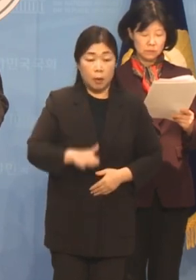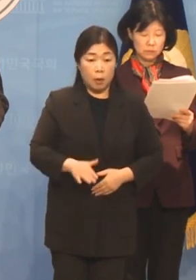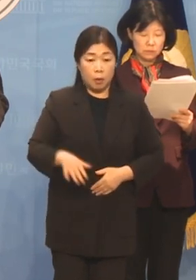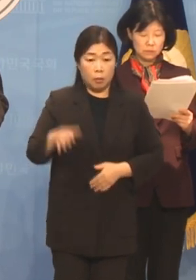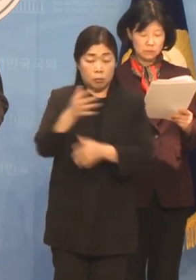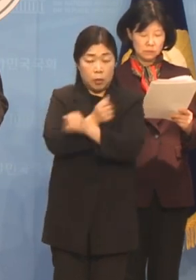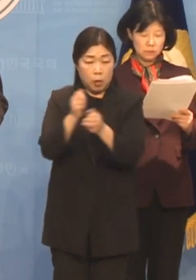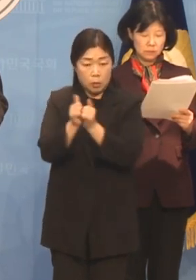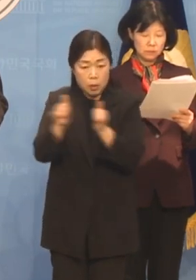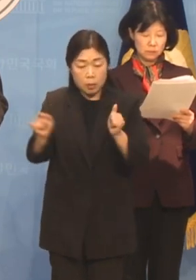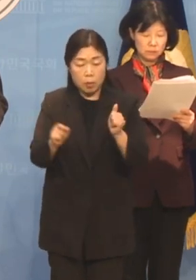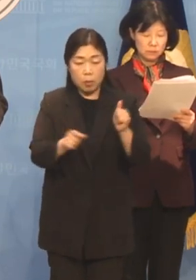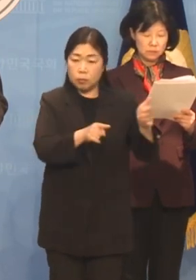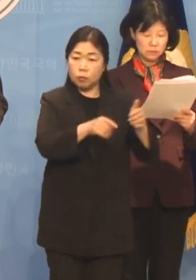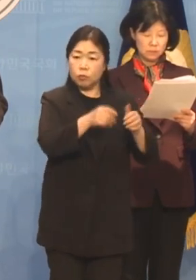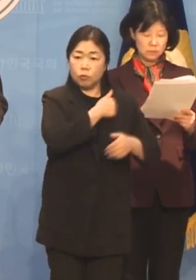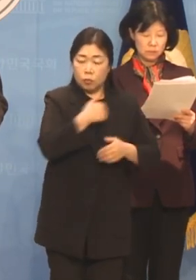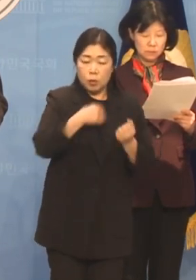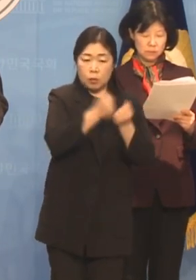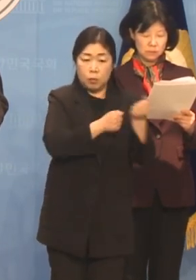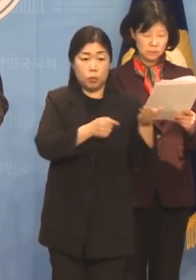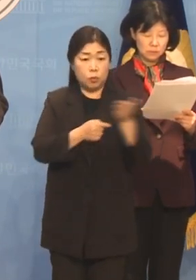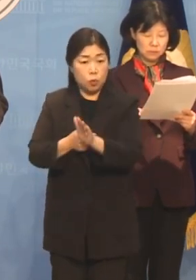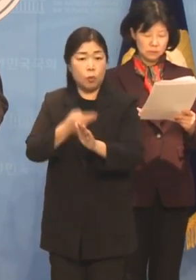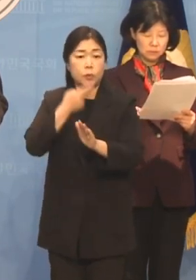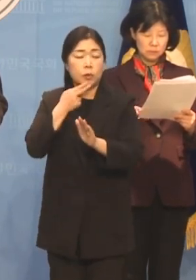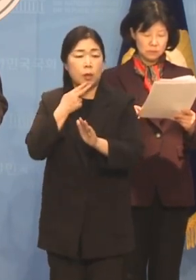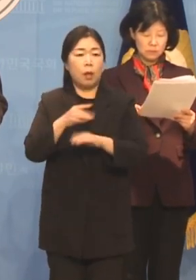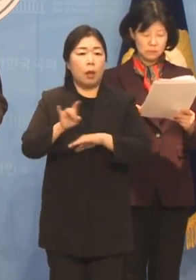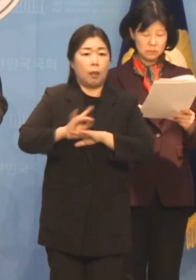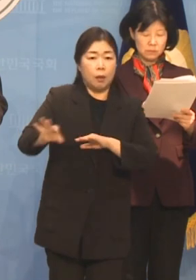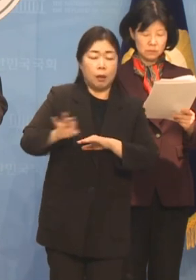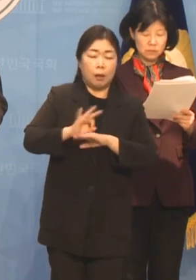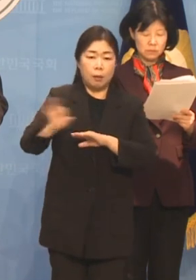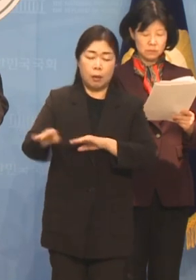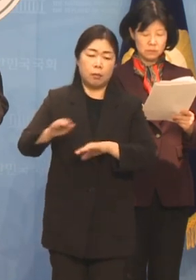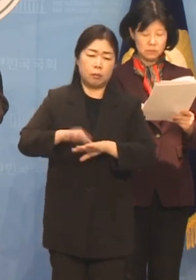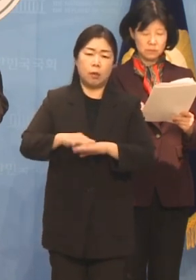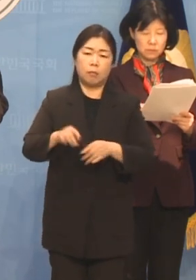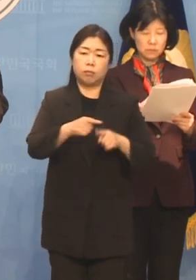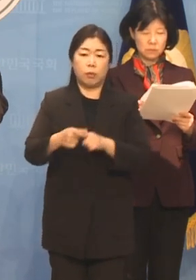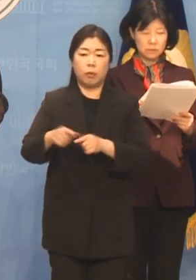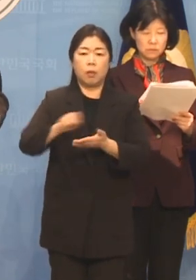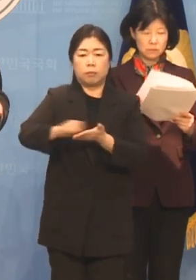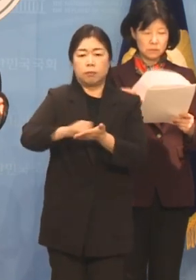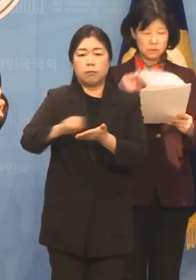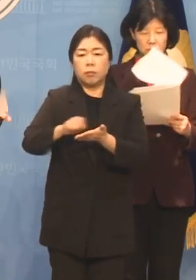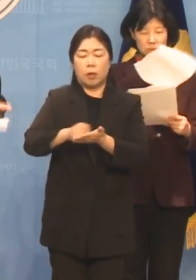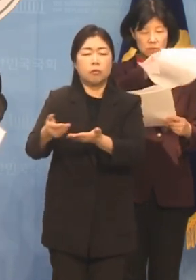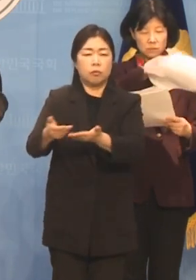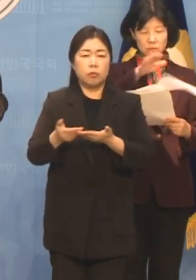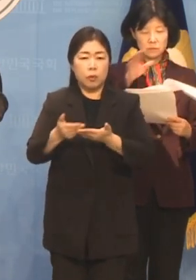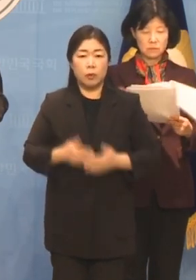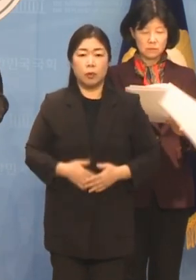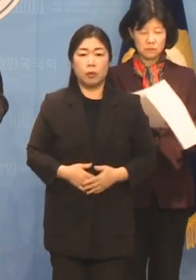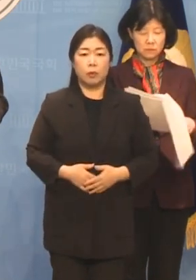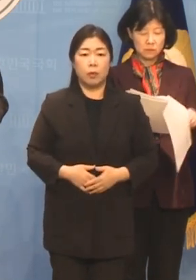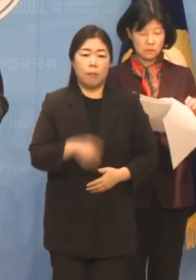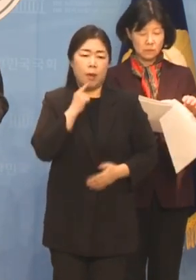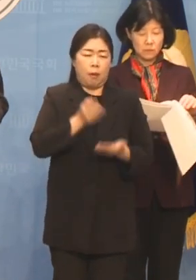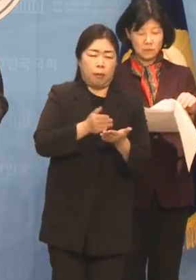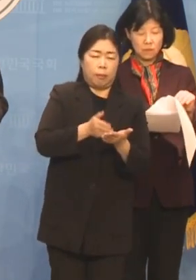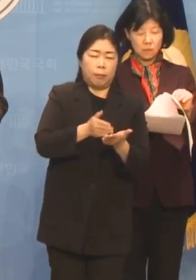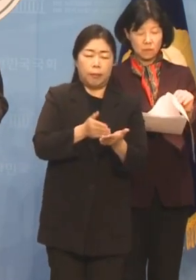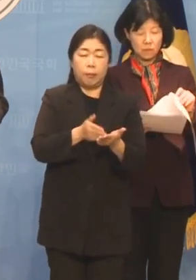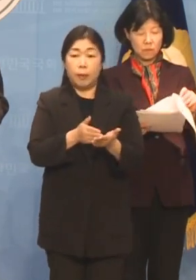금융소비자들에게 상품에 관한 충분한 설명 없이 형식적이고 성의 없는 더욱이 이해하기도 힘든 빠른 속도의